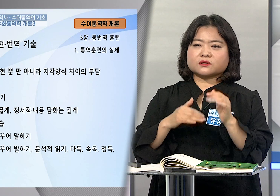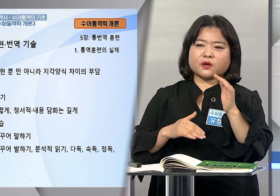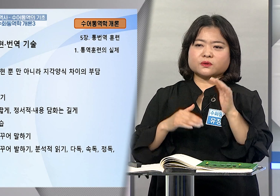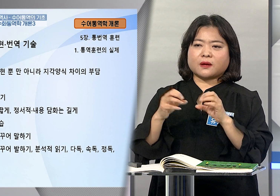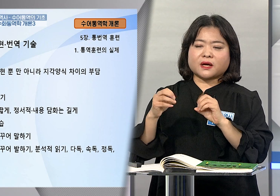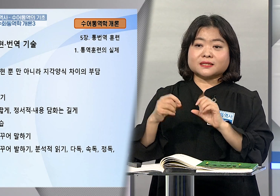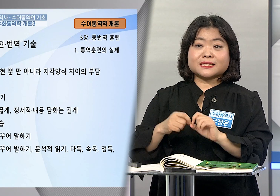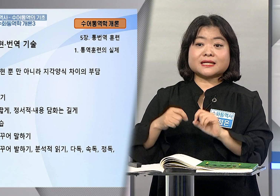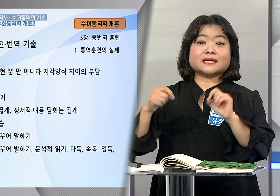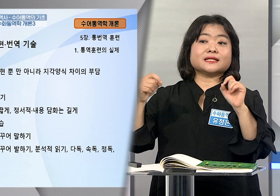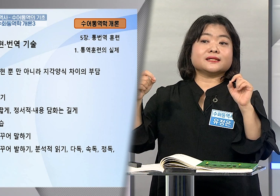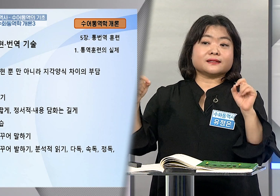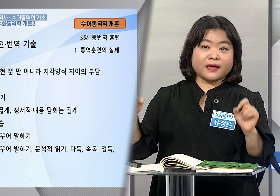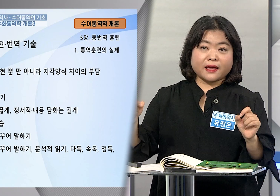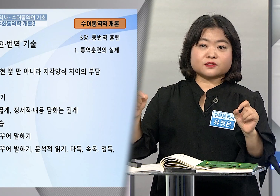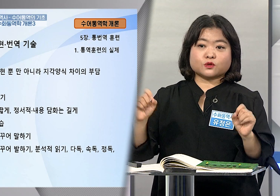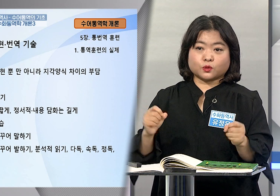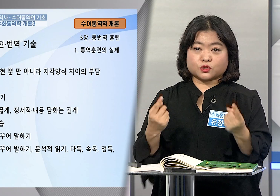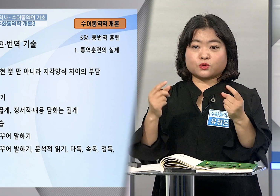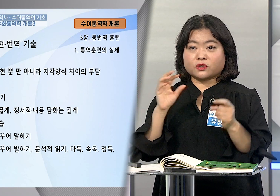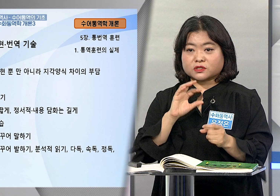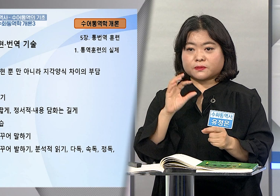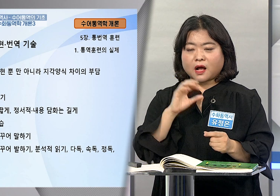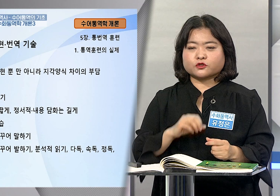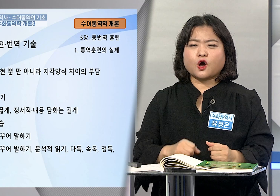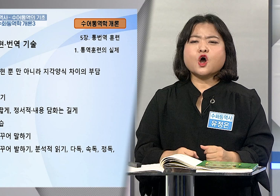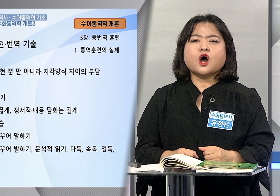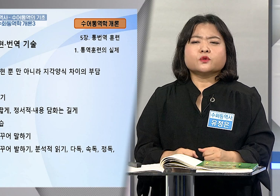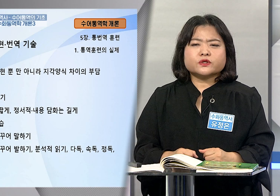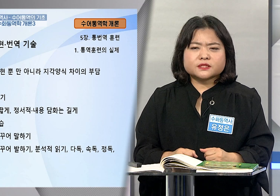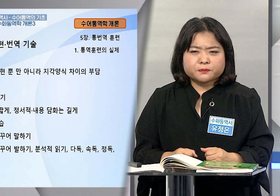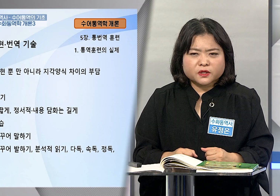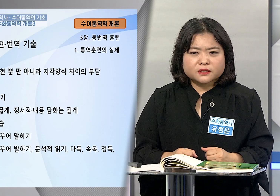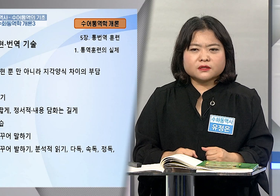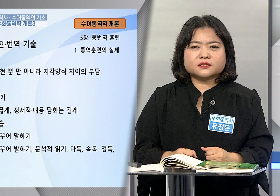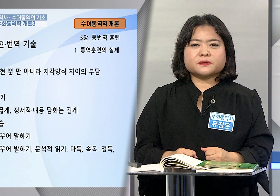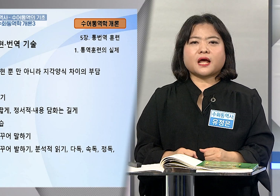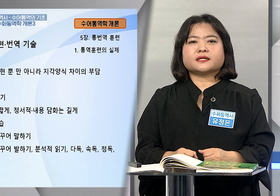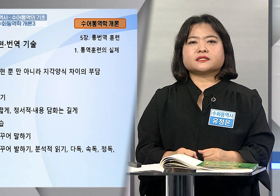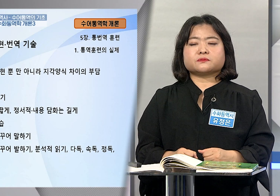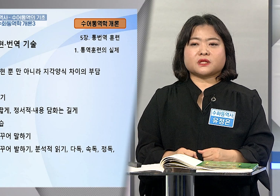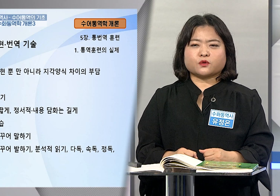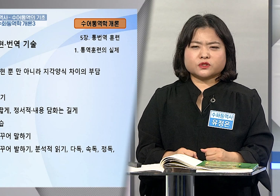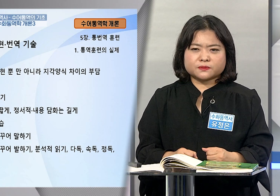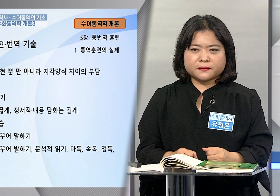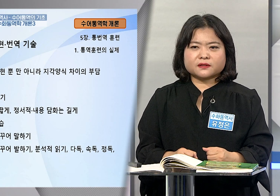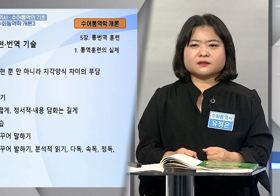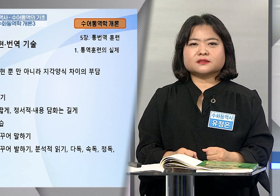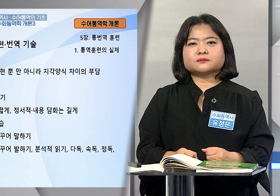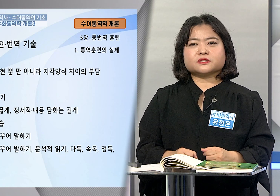내용 담화는 길게 해서 동시통역 연습을 하고요. 휘스퍼링 연습이라는 게 있습니다. 휘스퍼링